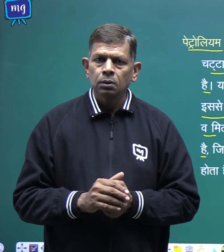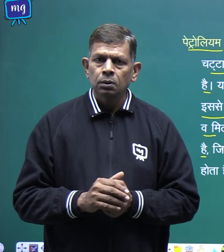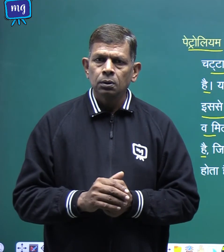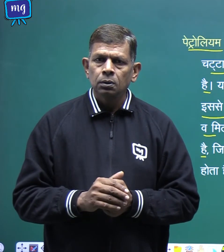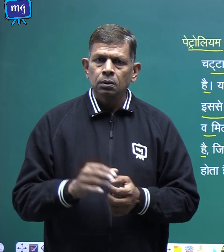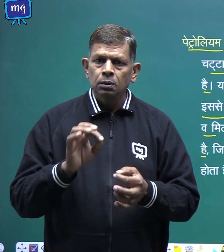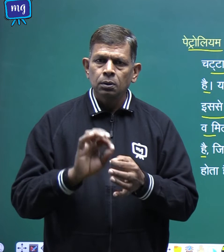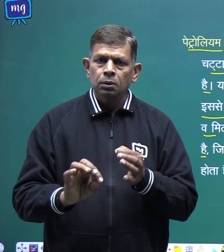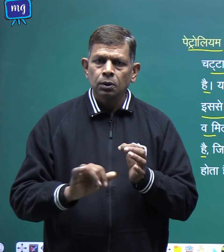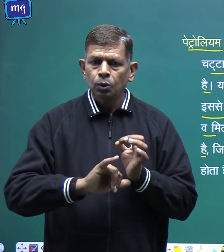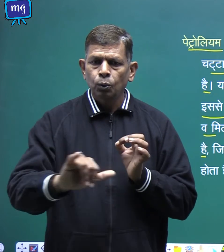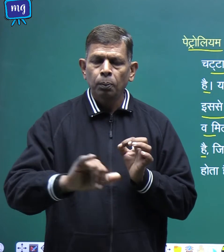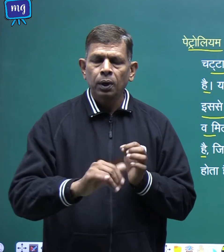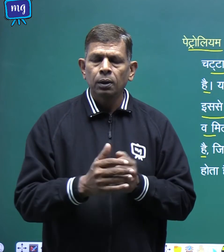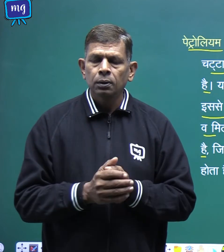ईंधन के रूप में